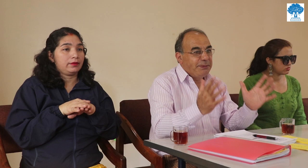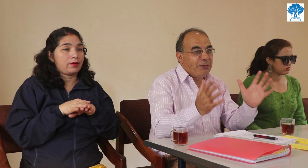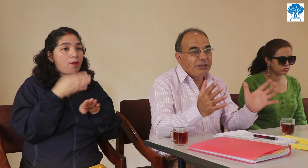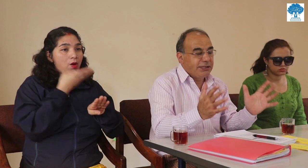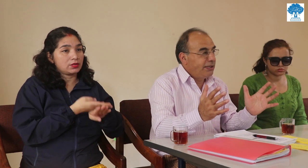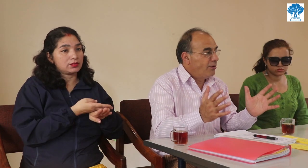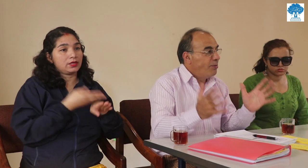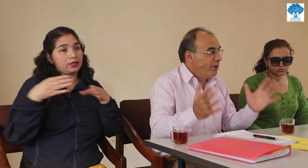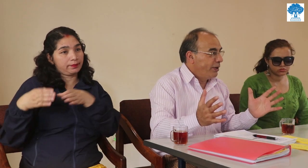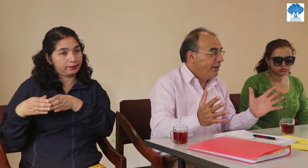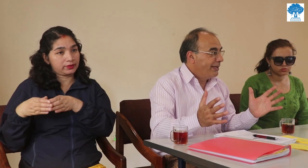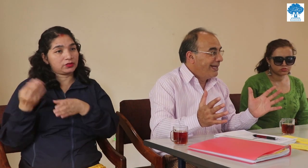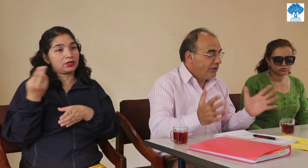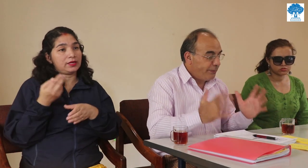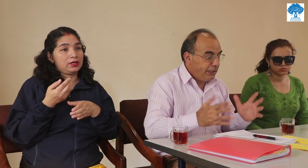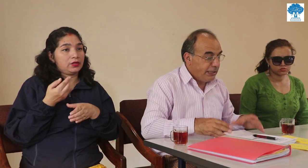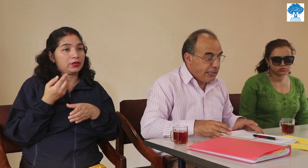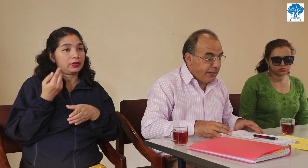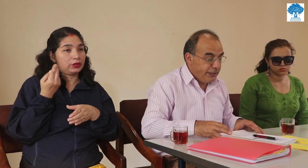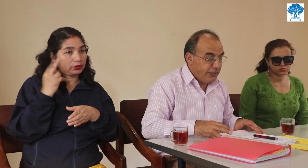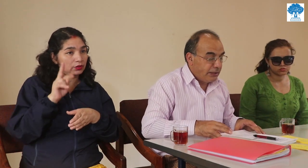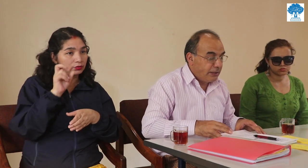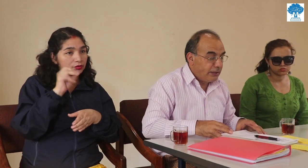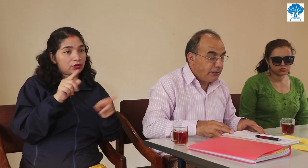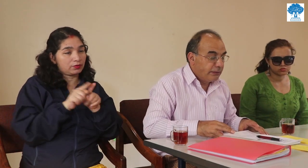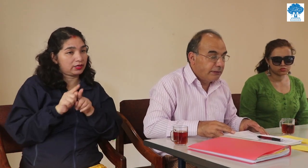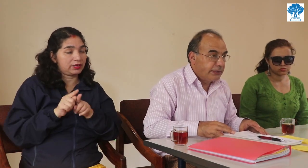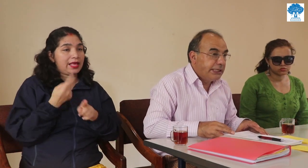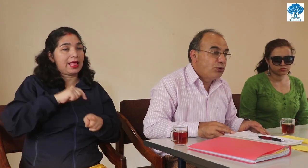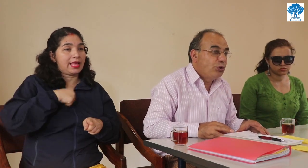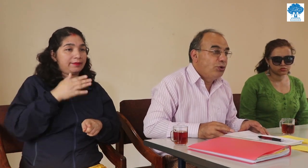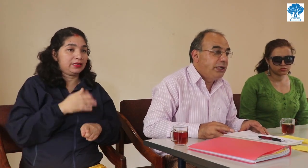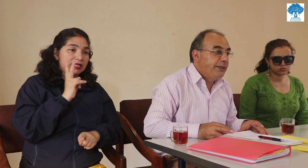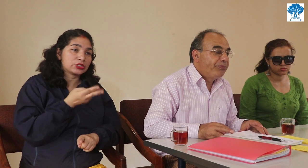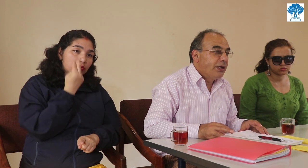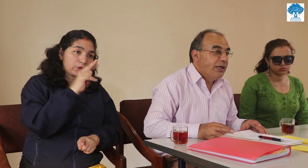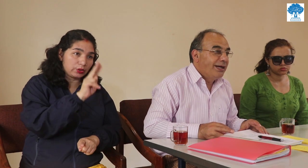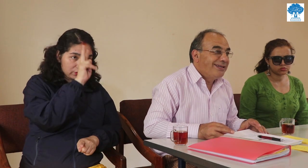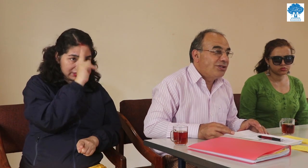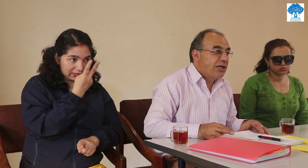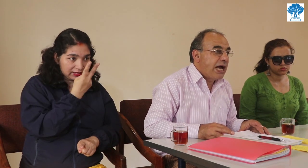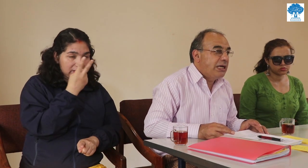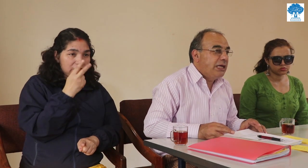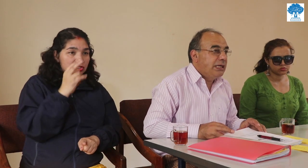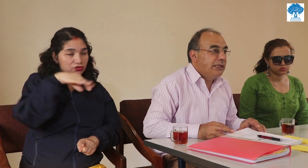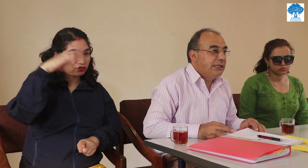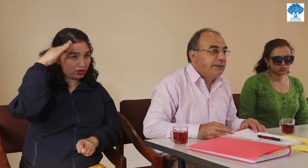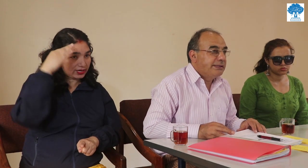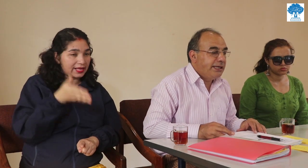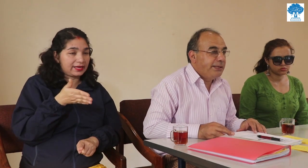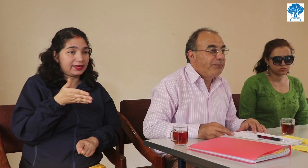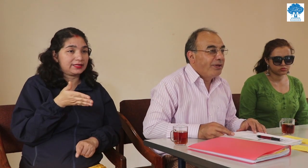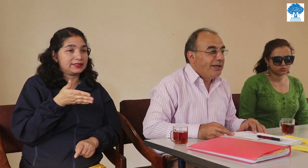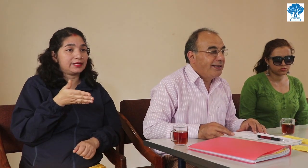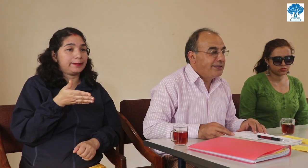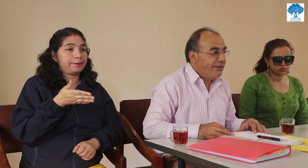पक्ष र विपक्ष चाहिँ नभएको होइन. तैपनि हामीले यस्तो थियो कि सरकारले